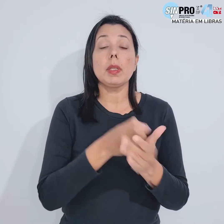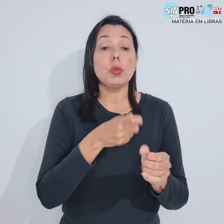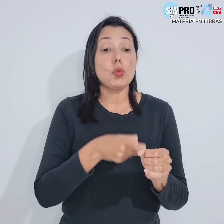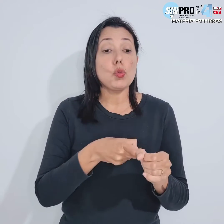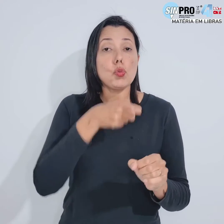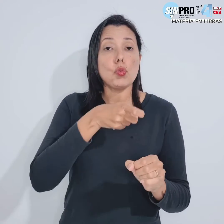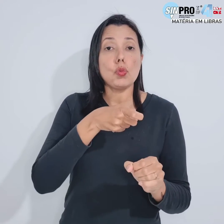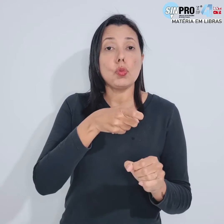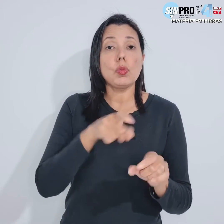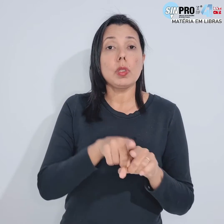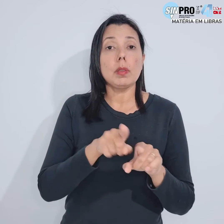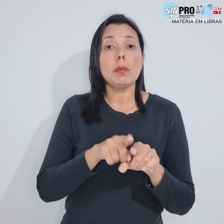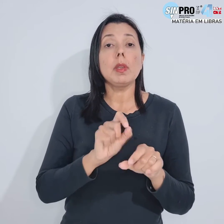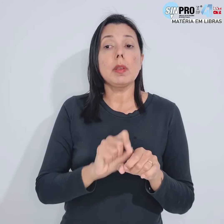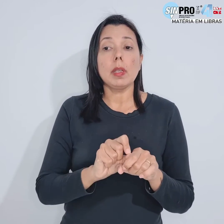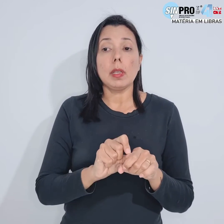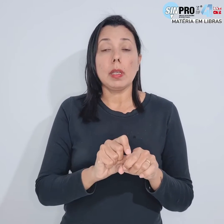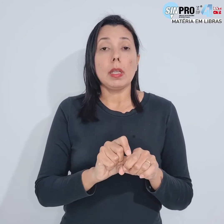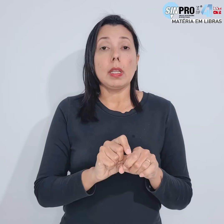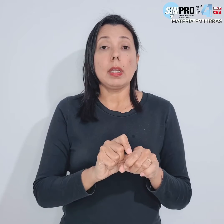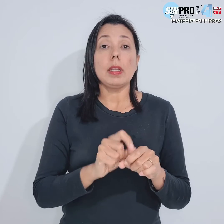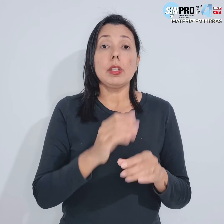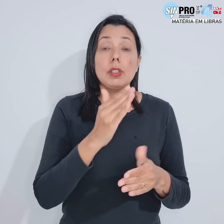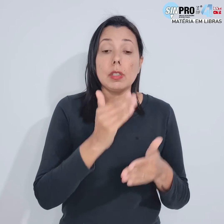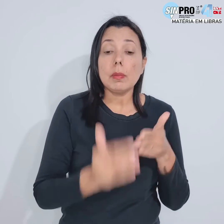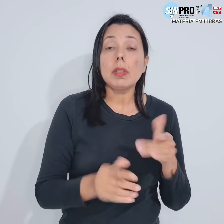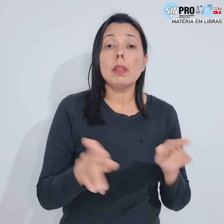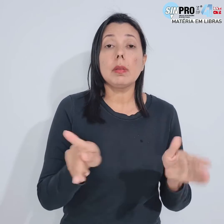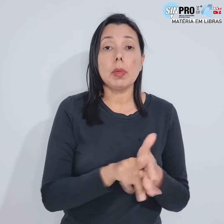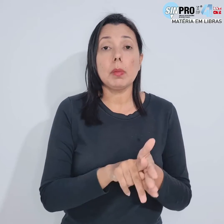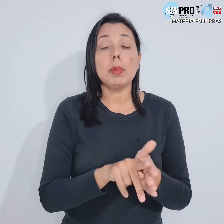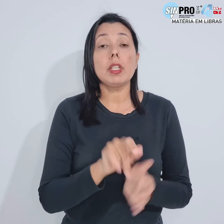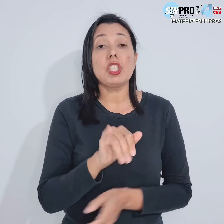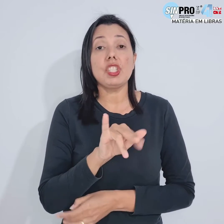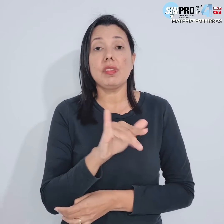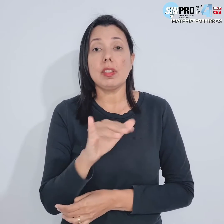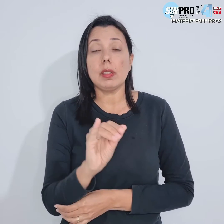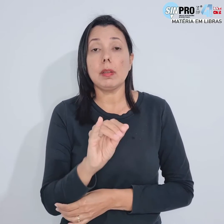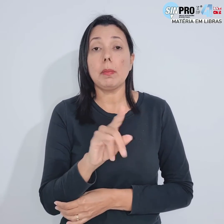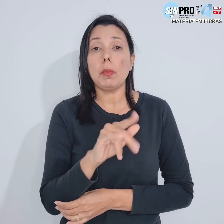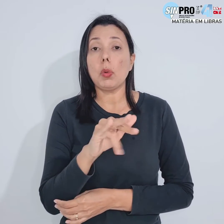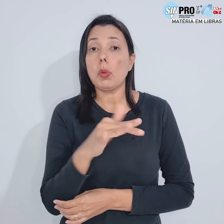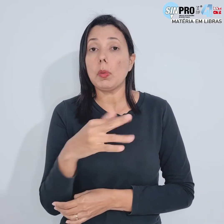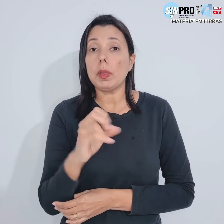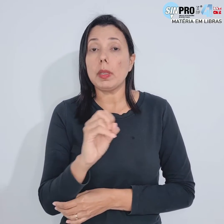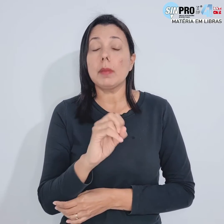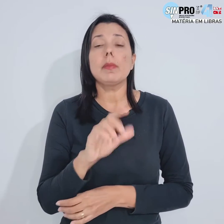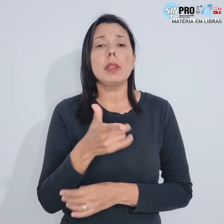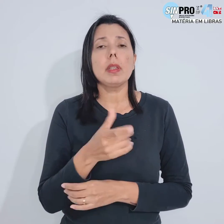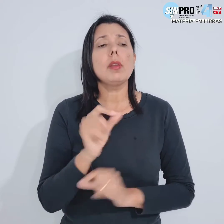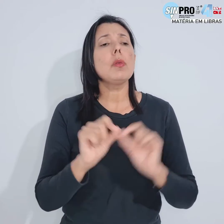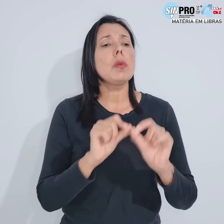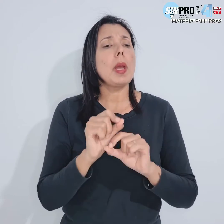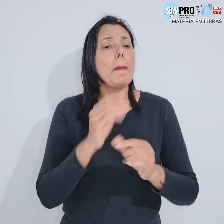juros e amortizações da dívida pública, que consomem praticamente a metade